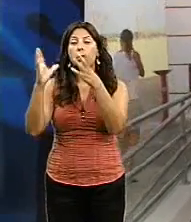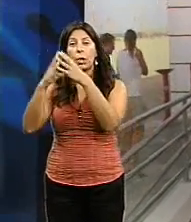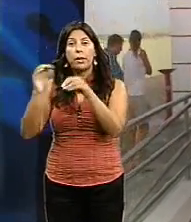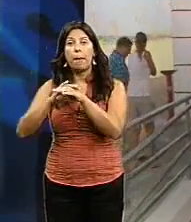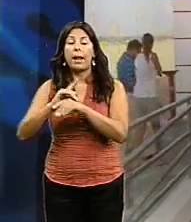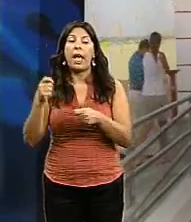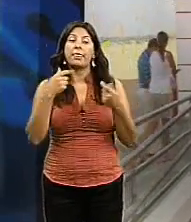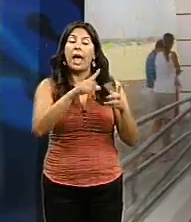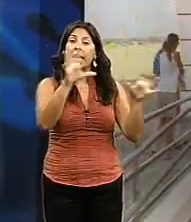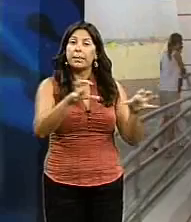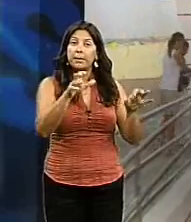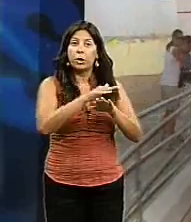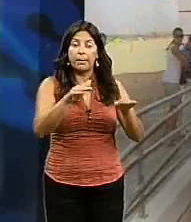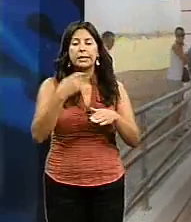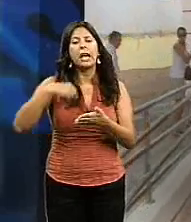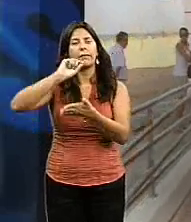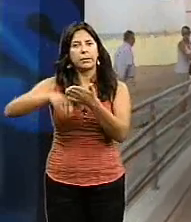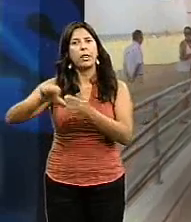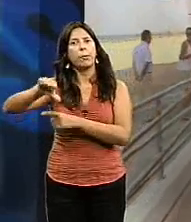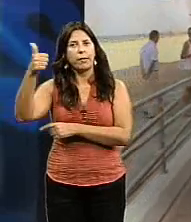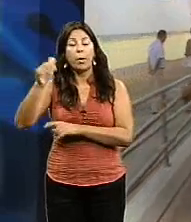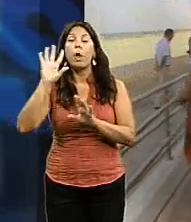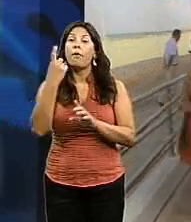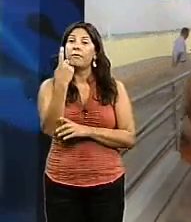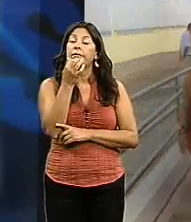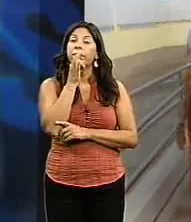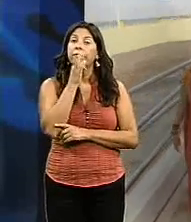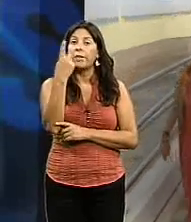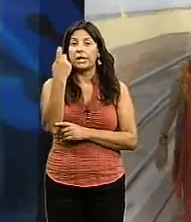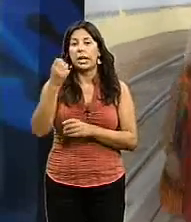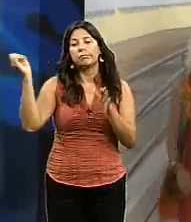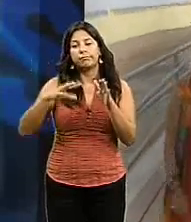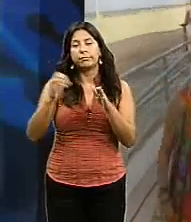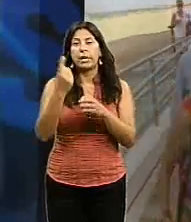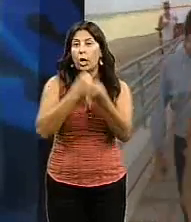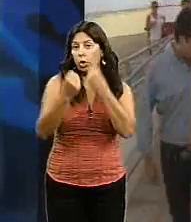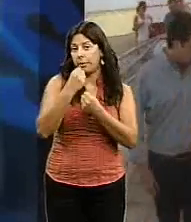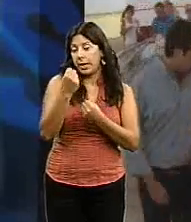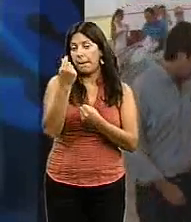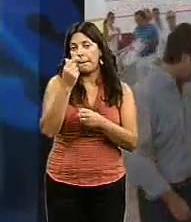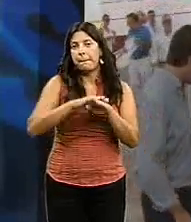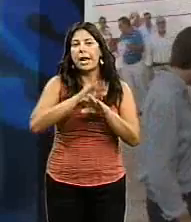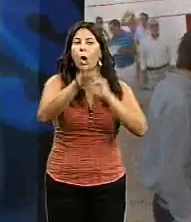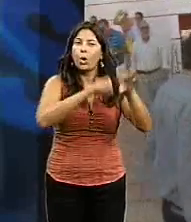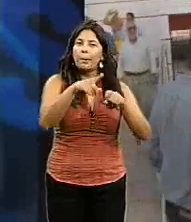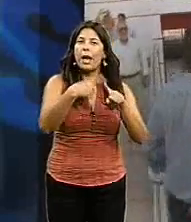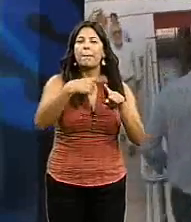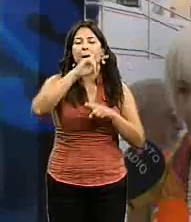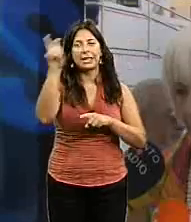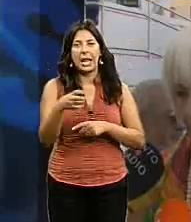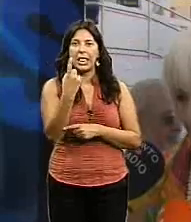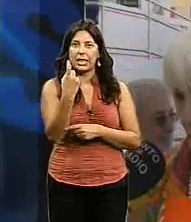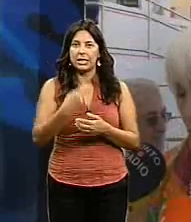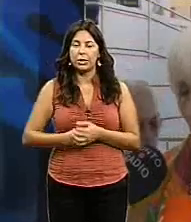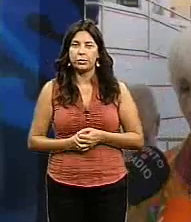de equipamientos a las playas está firmado, pero que quedan pendientes los recursos económicos para la adquisición de los materiales necesarios. Está